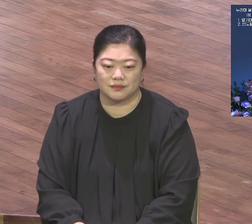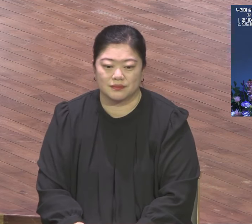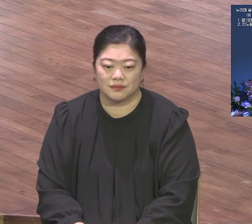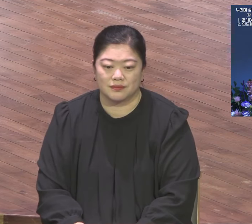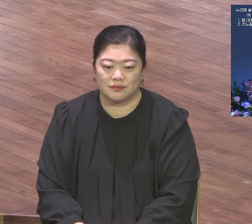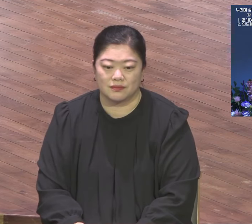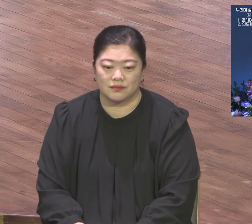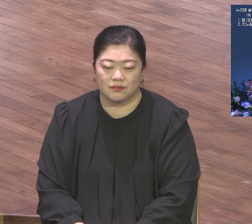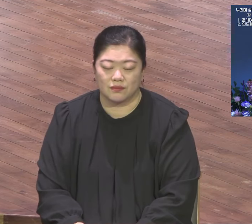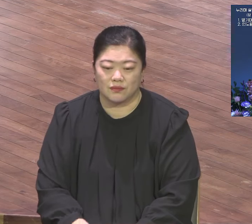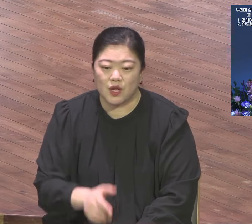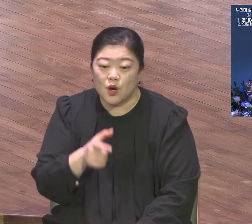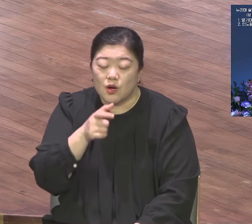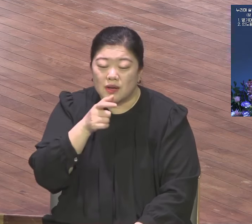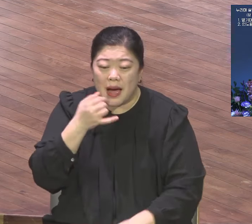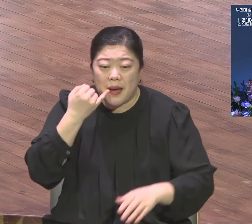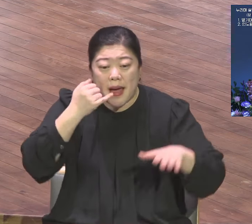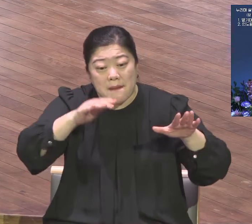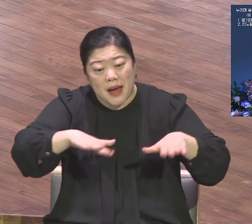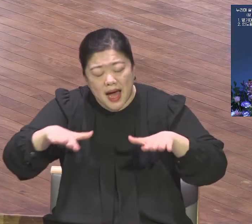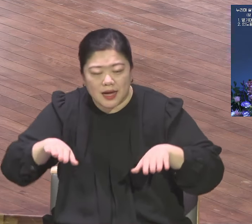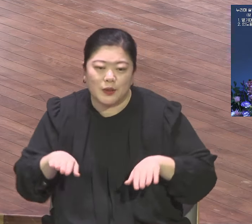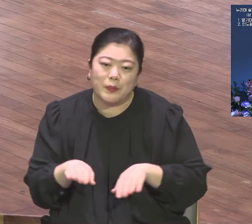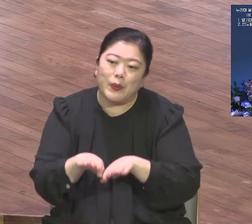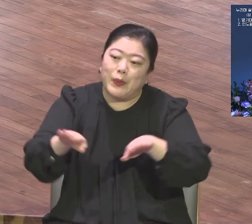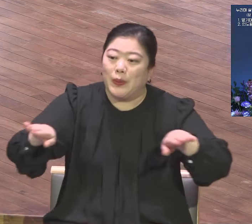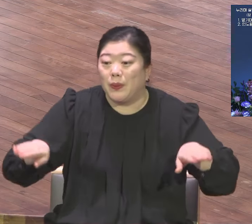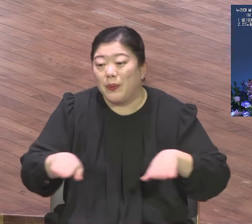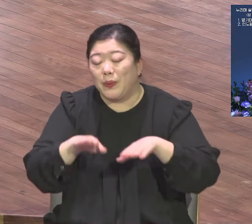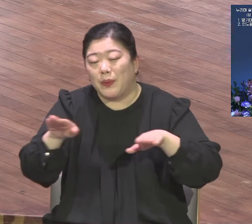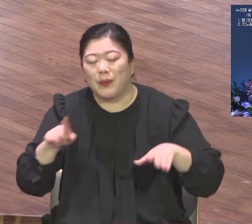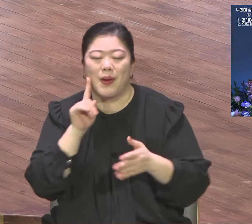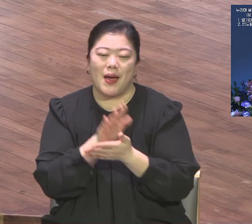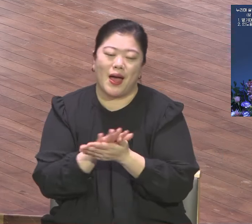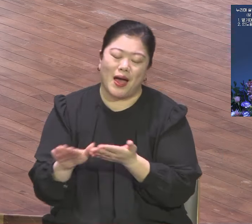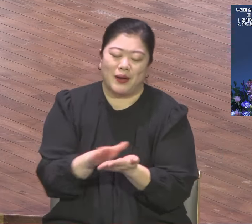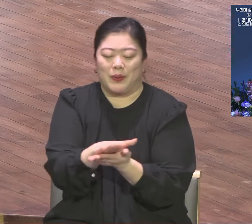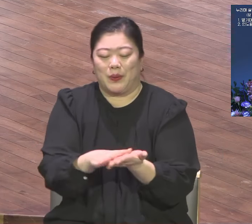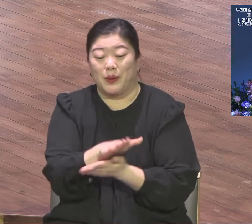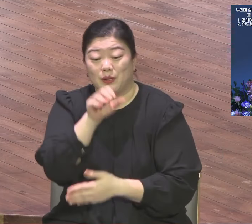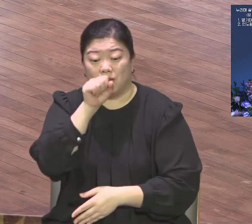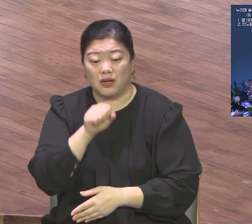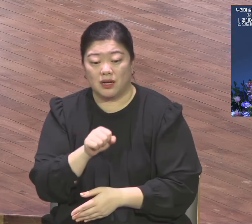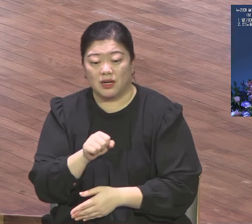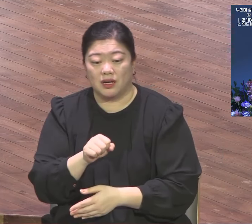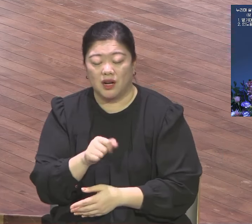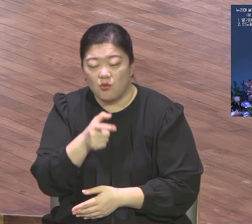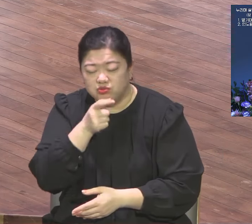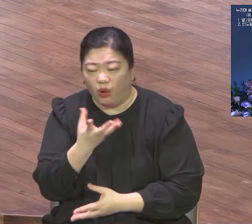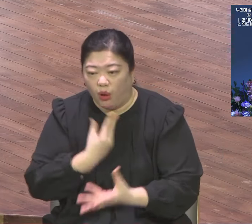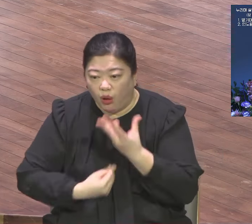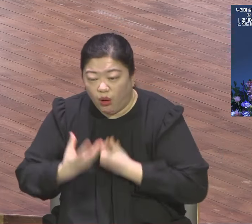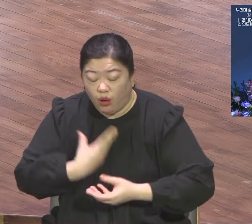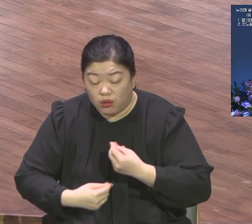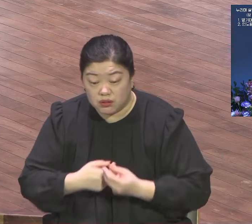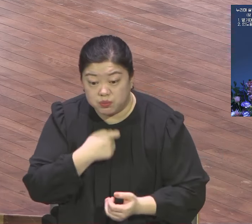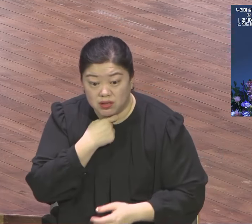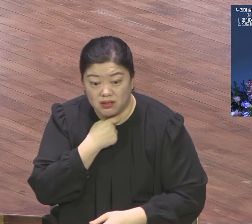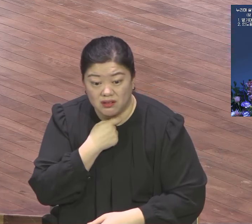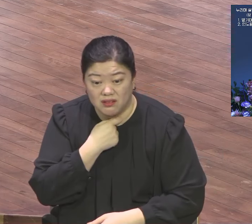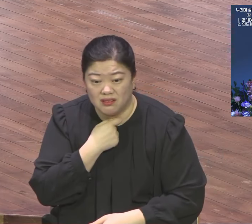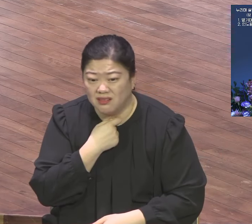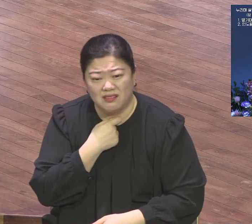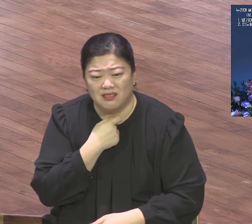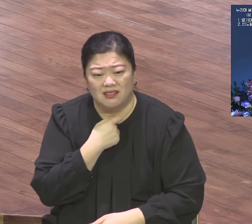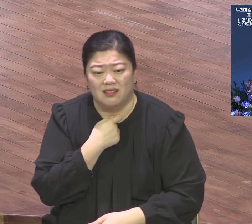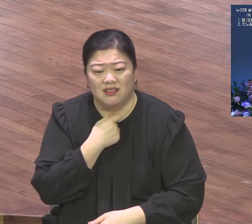짠맛을 계속 봅니다. 계속 봐. 그 짠맛을 말이에요. 쓰디쓴 짠맛을.